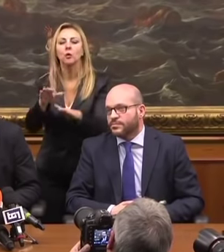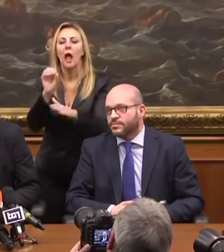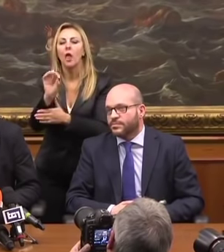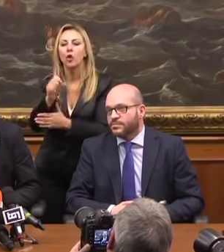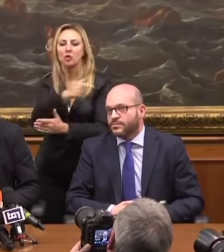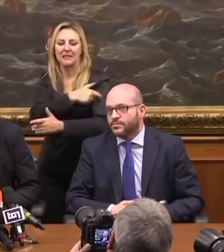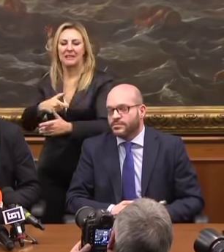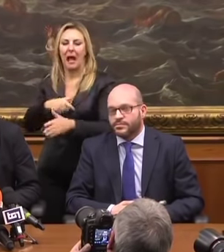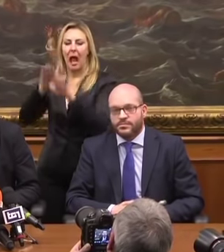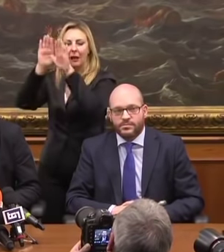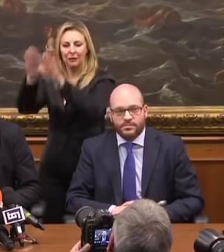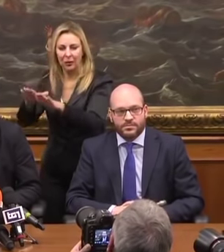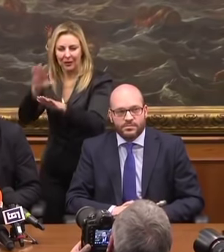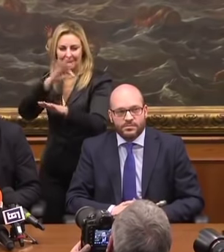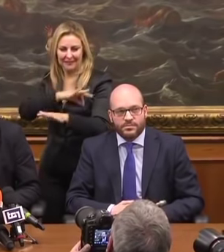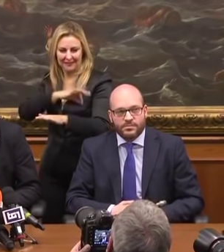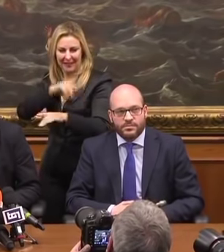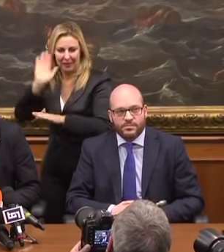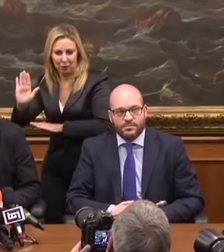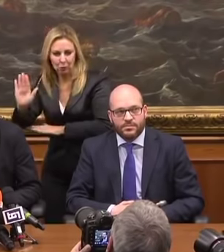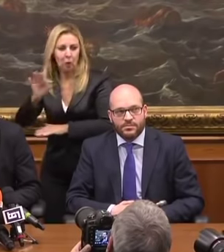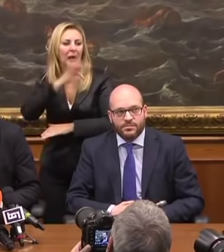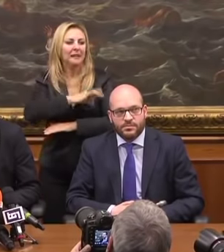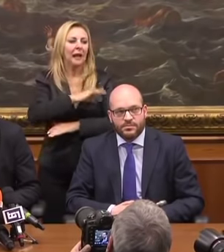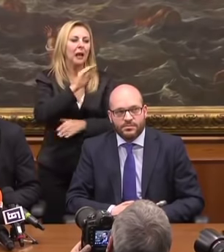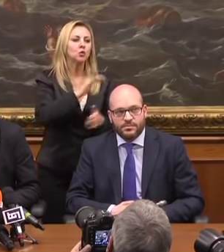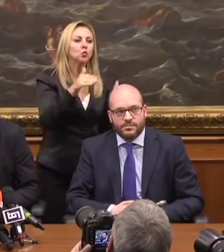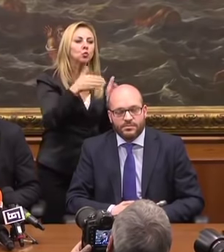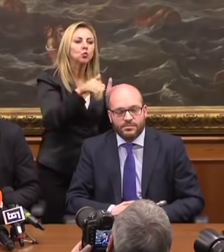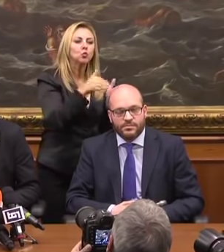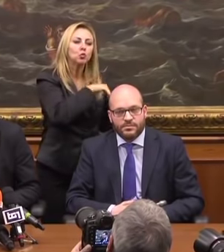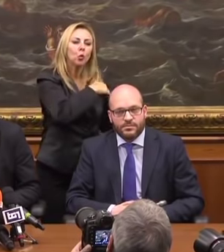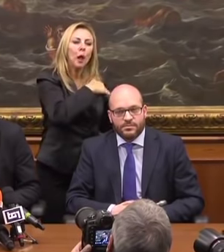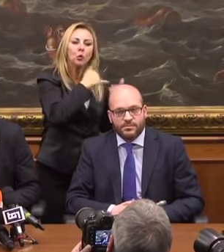e l'interesse degli studenti era l'ultima delle preoccupazioni